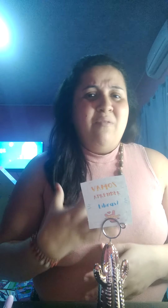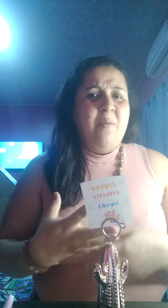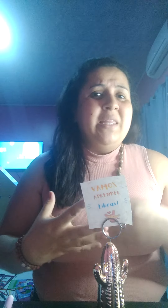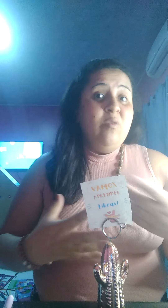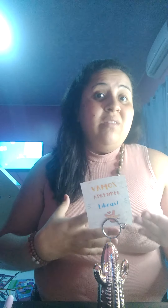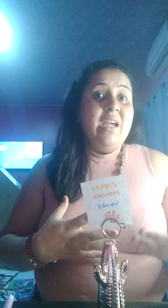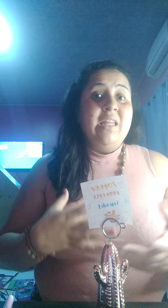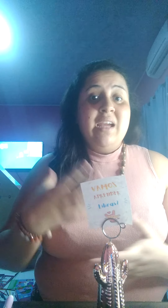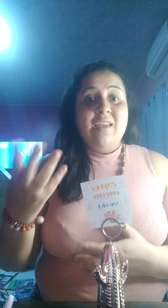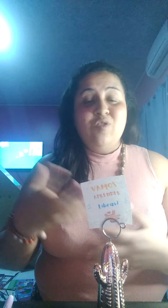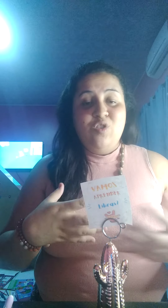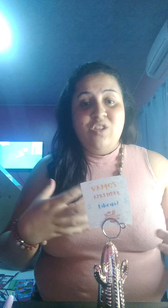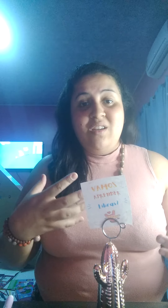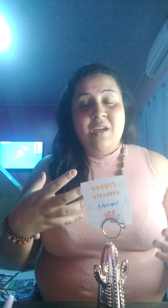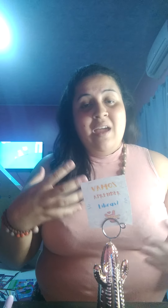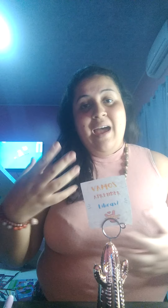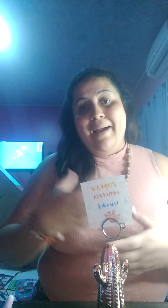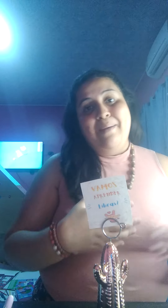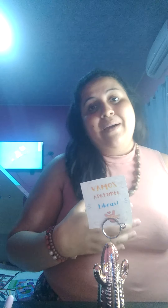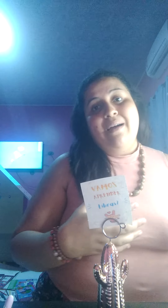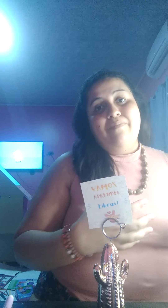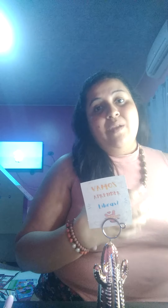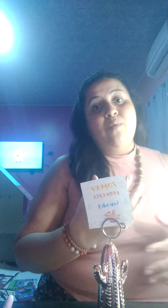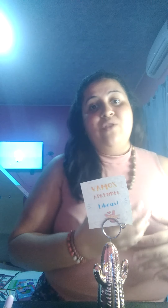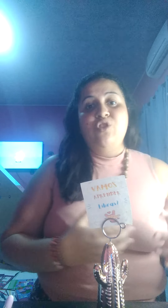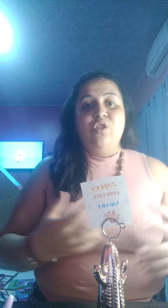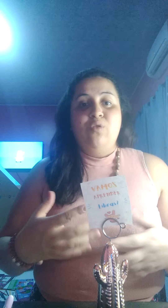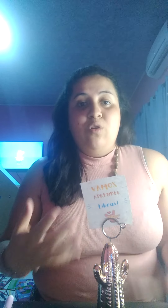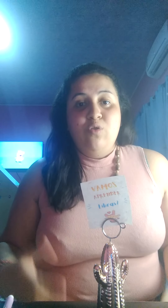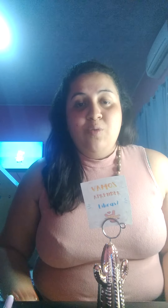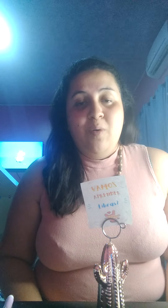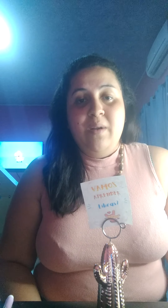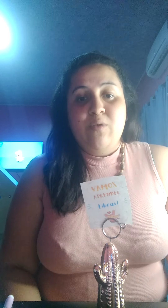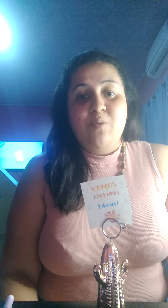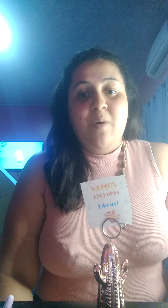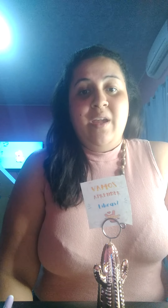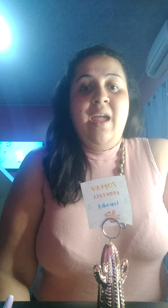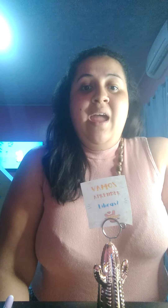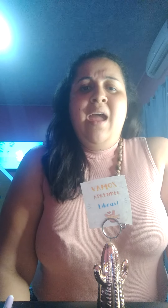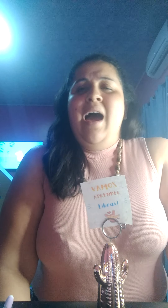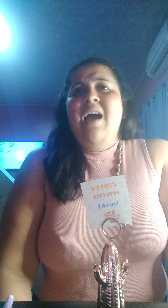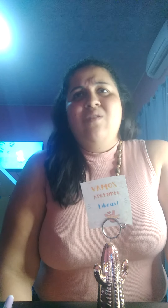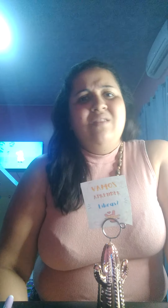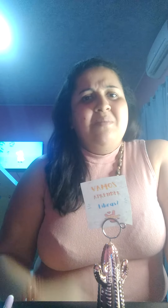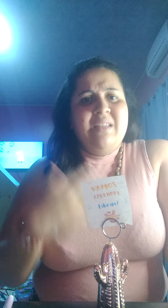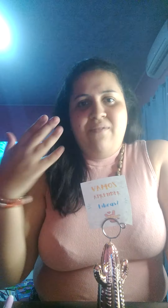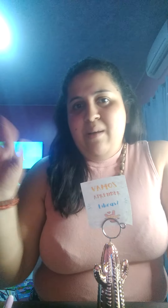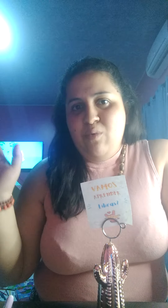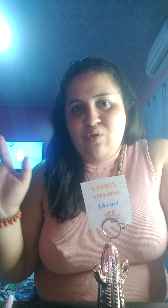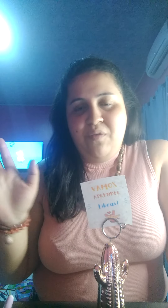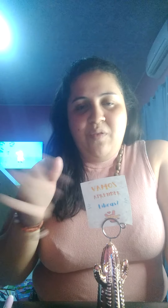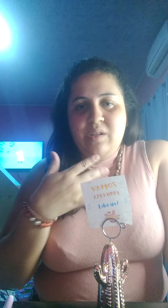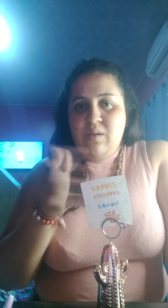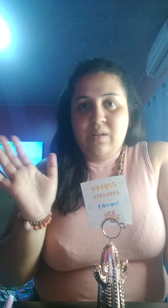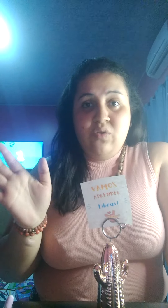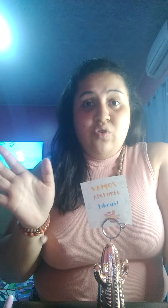forma tão técnica que a gente acaba não atingindo todos os públicos, porque, ai, nossa, mas ela fala muito difícil, eu não entendi,